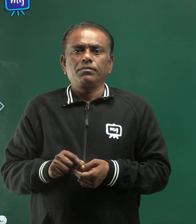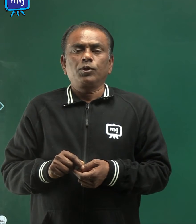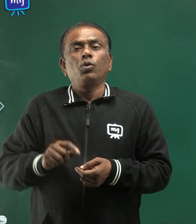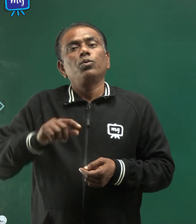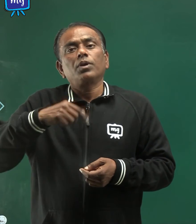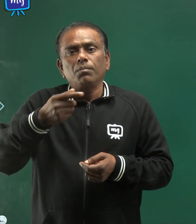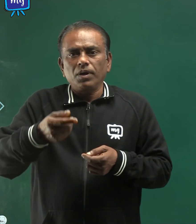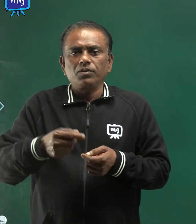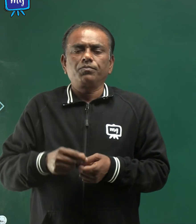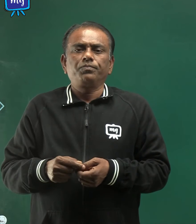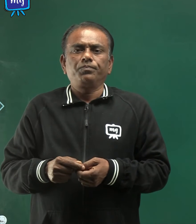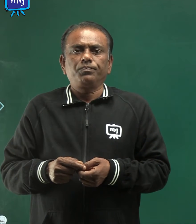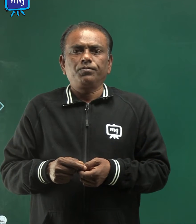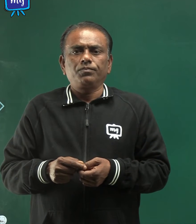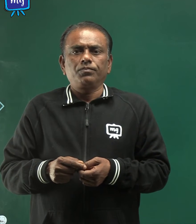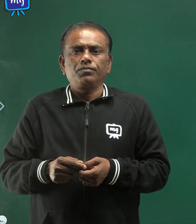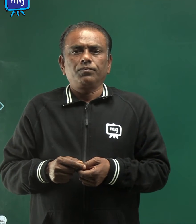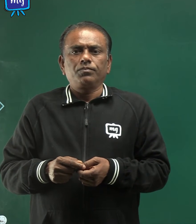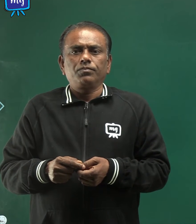फिर